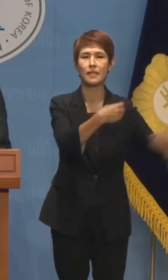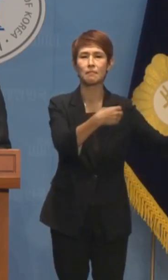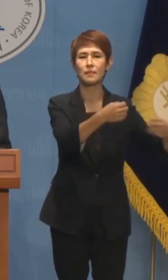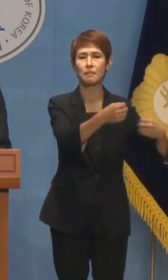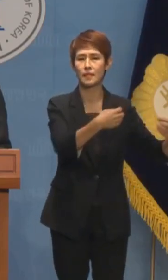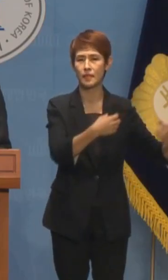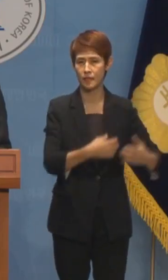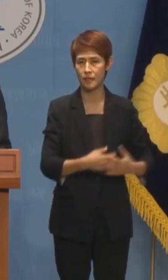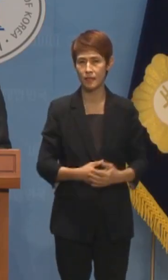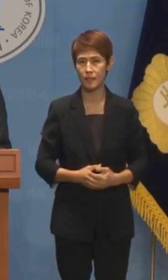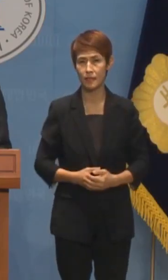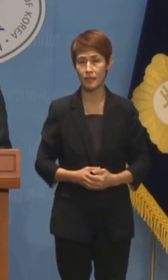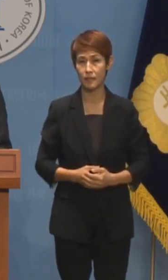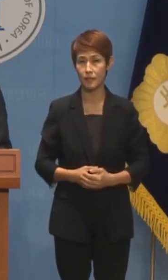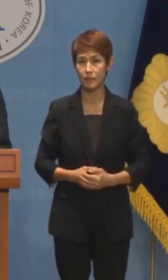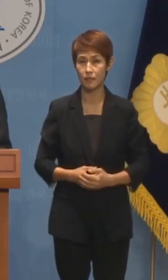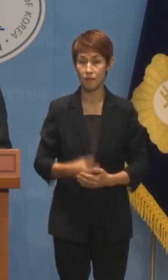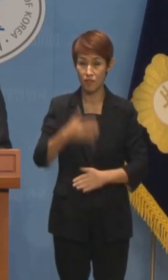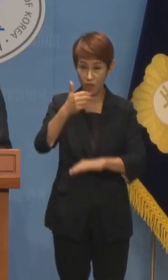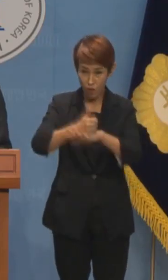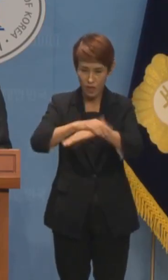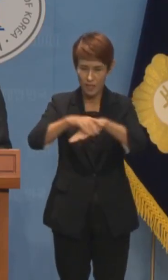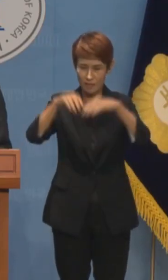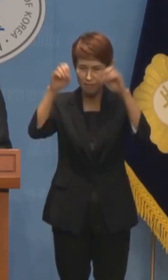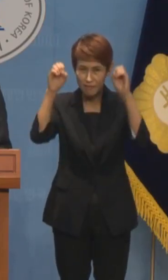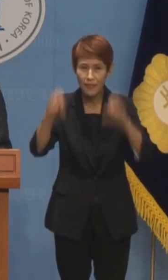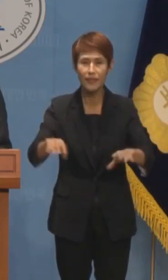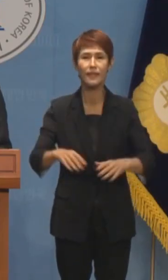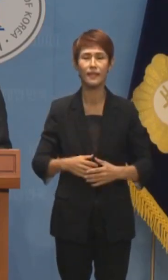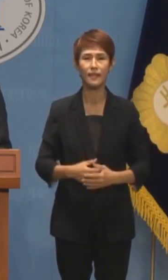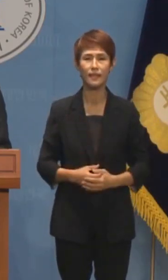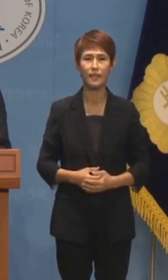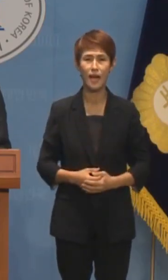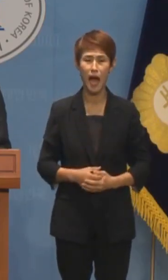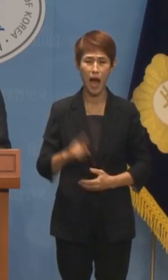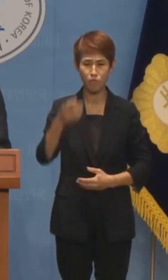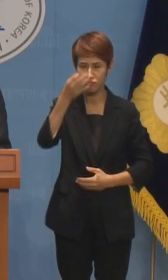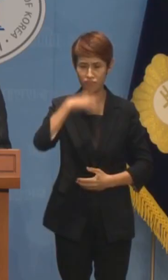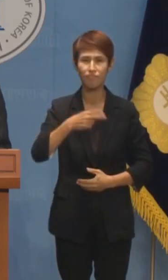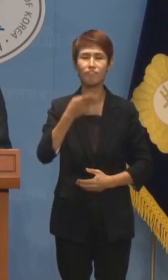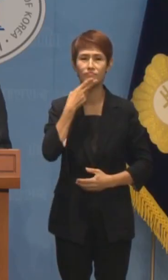정도로 허무하게 끝난 빈껍데기 만찬이었습니다.